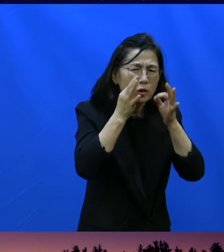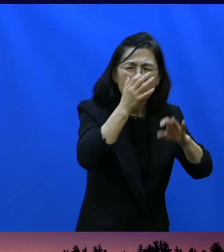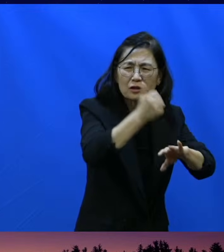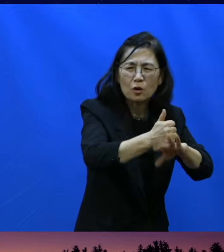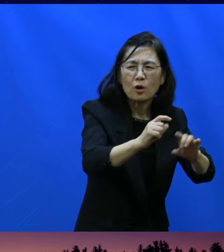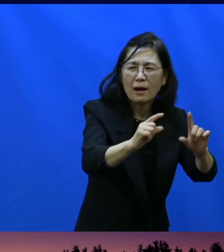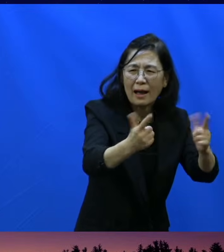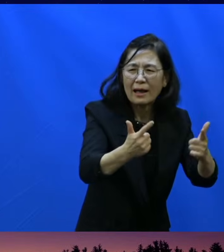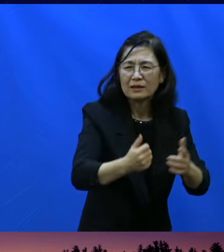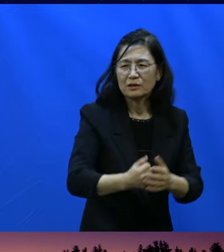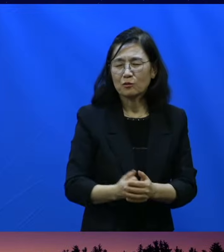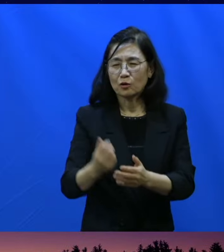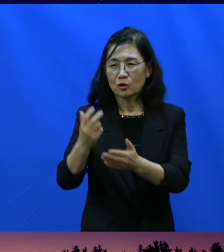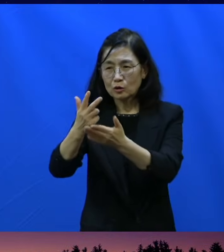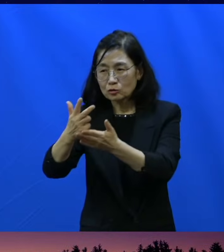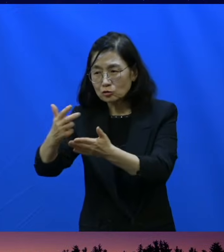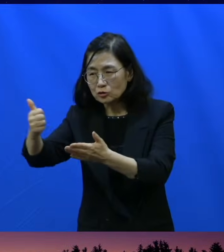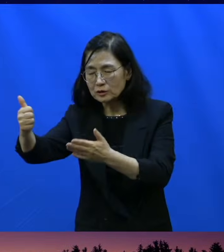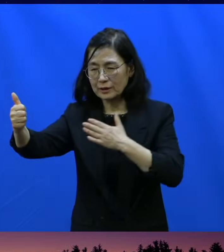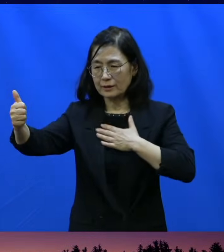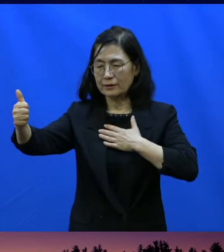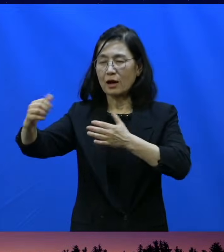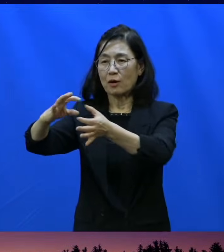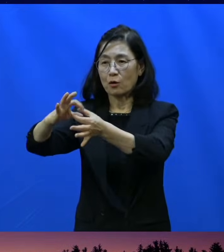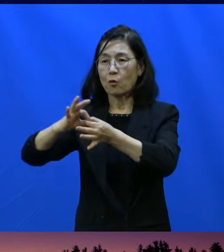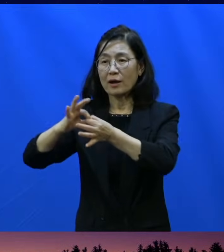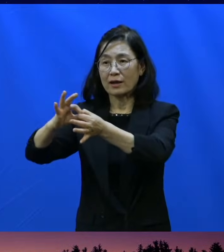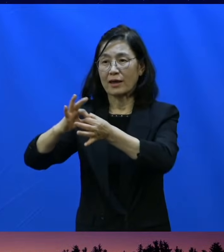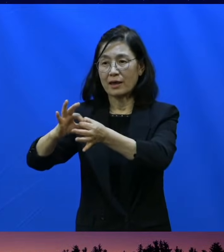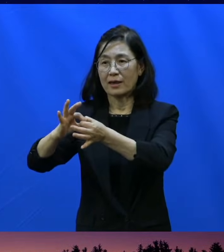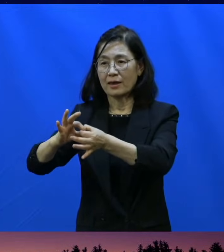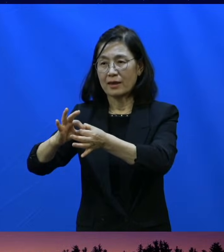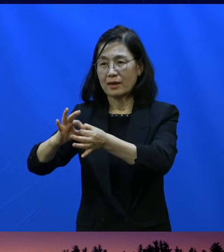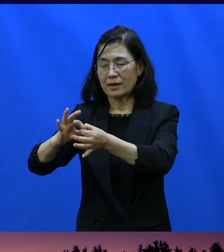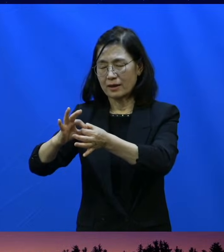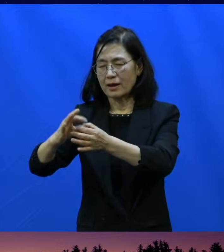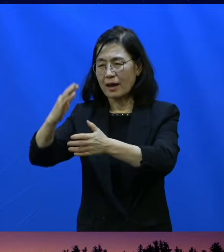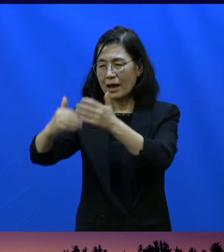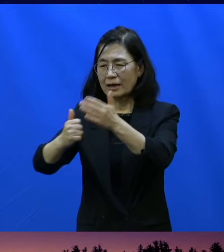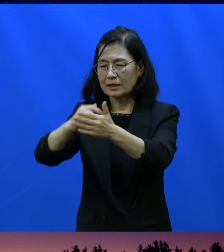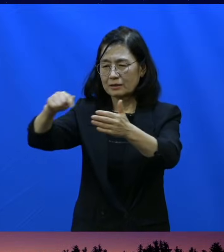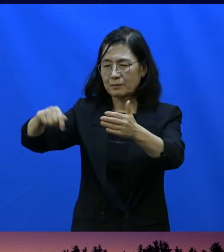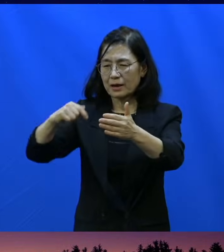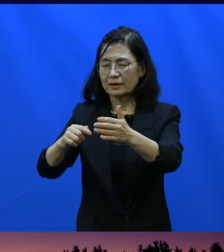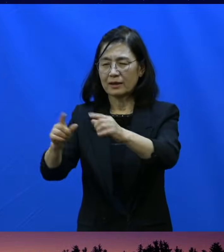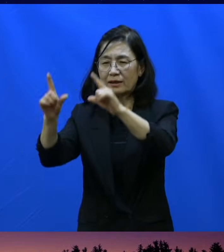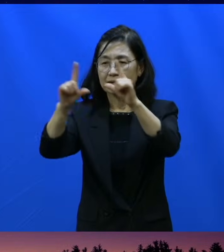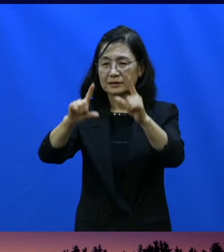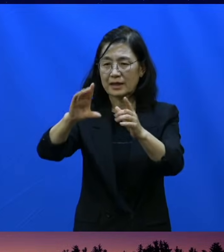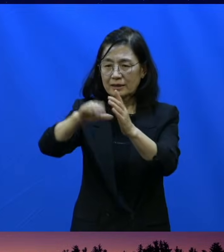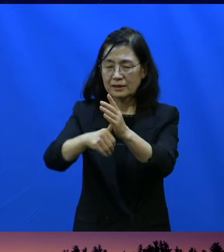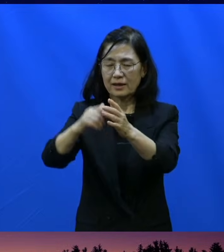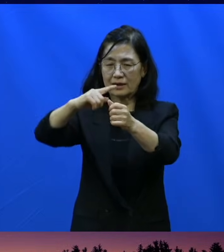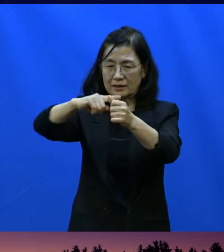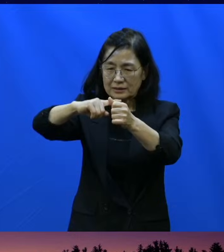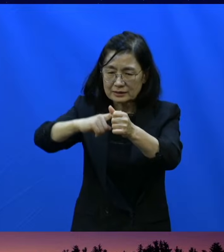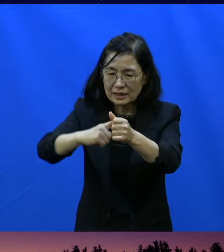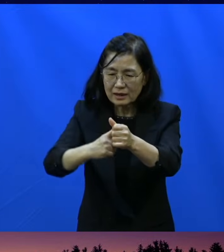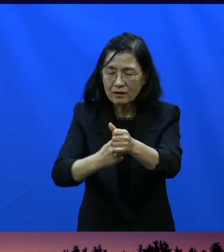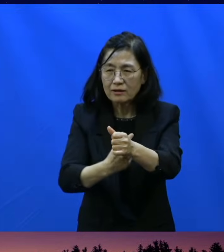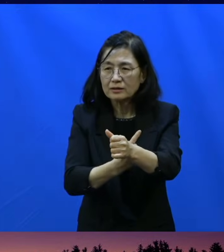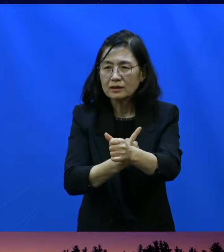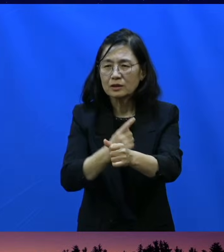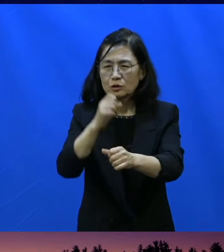아니고 주님과의 관계 속에서, 주님의 임재 속에서 살아갈 때에 자연스럽게 결과물이 나오는